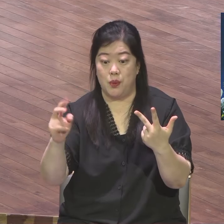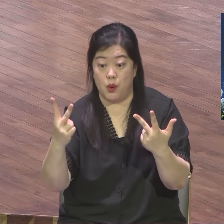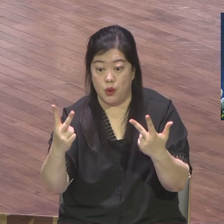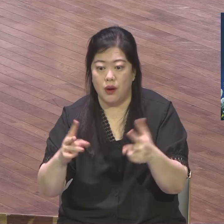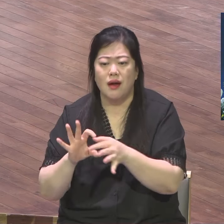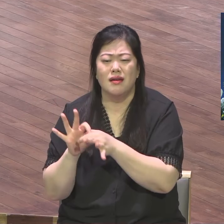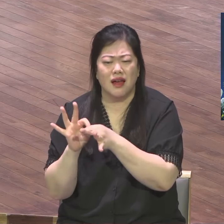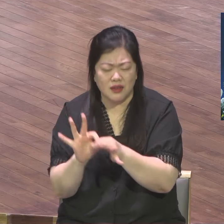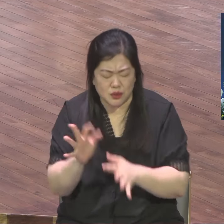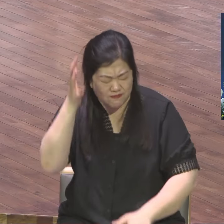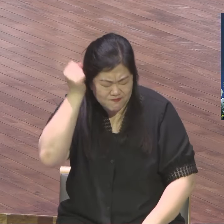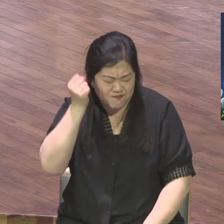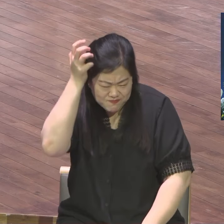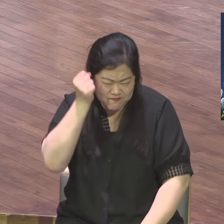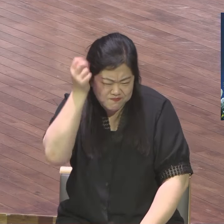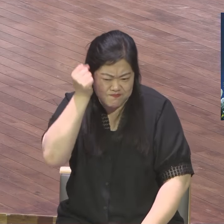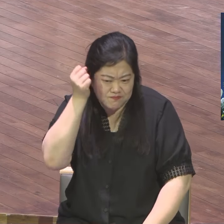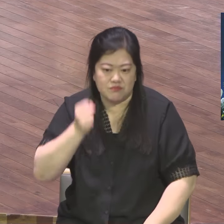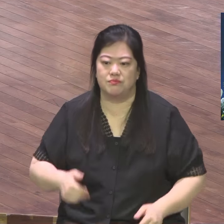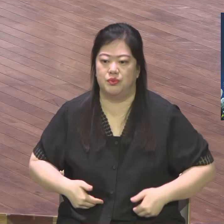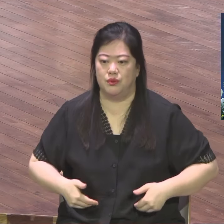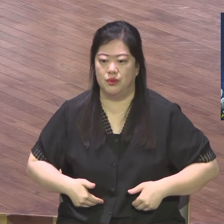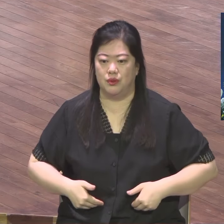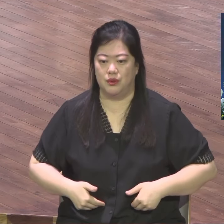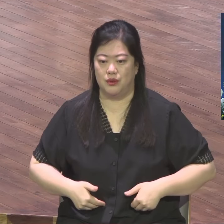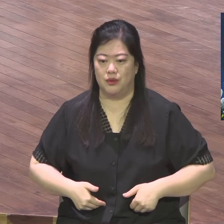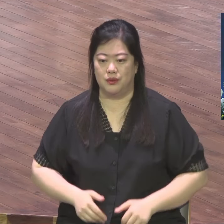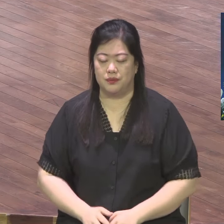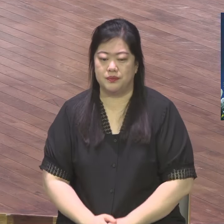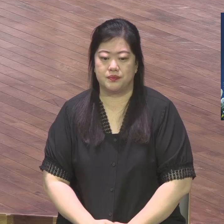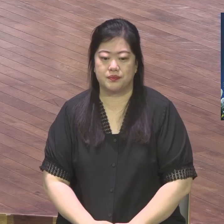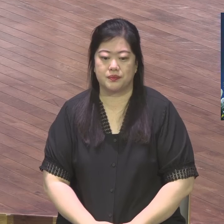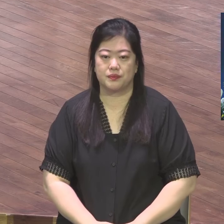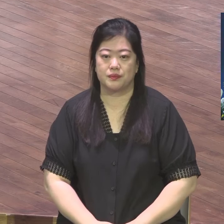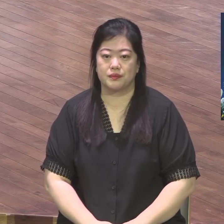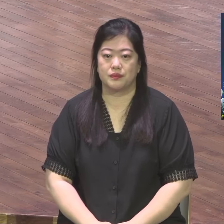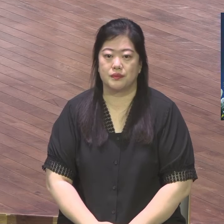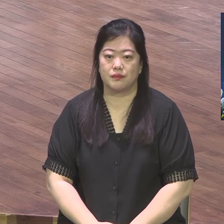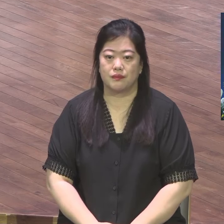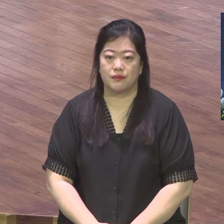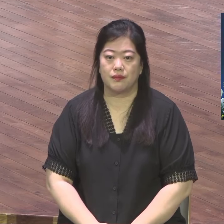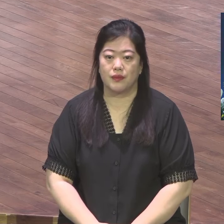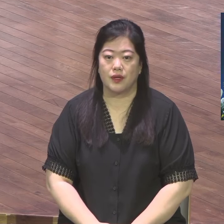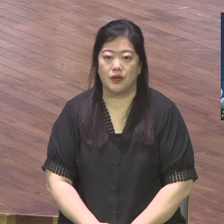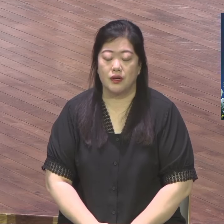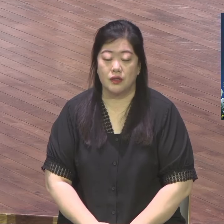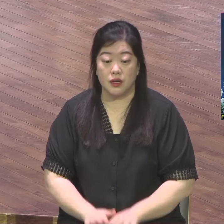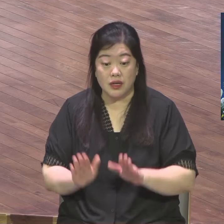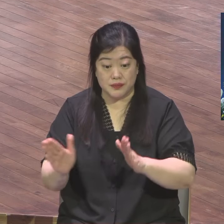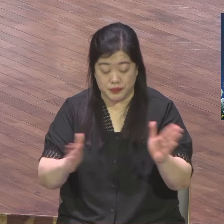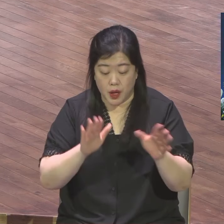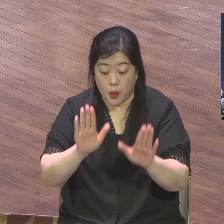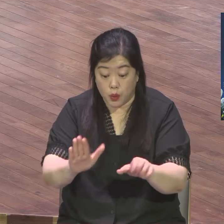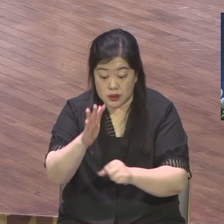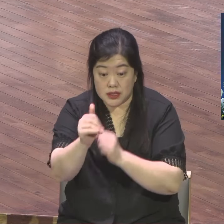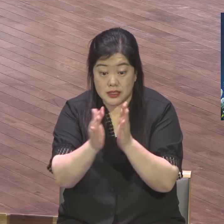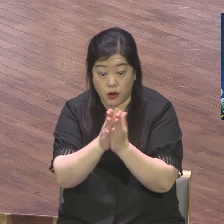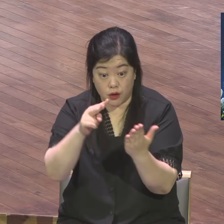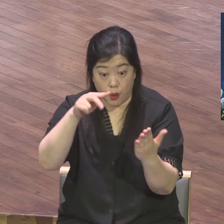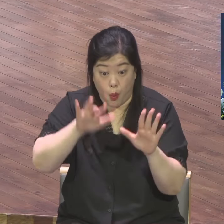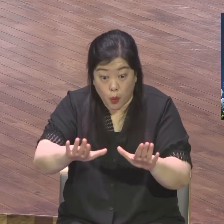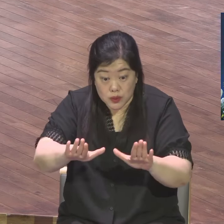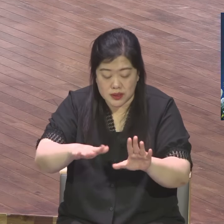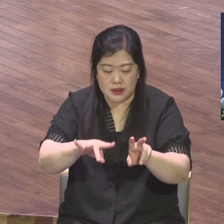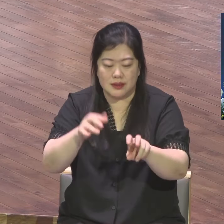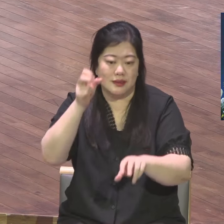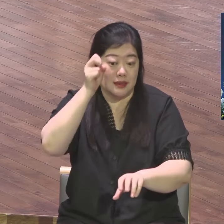뭐 기본이 기본. 자, 언약적 비유 성적 기도를 도전한 오늘 말씀을 통해 아굴의 기도가 우리에게